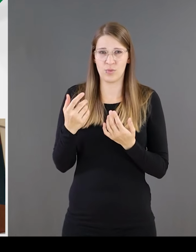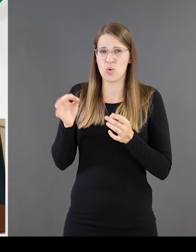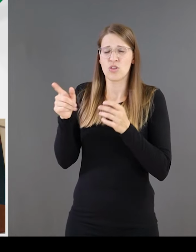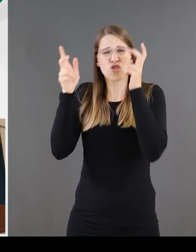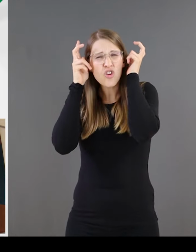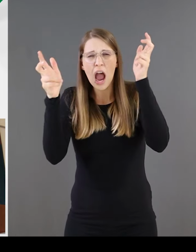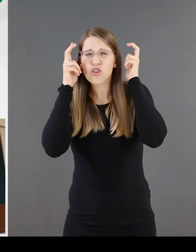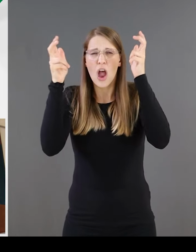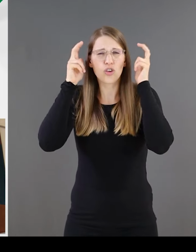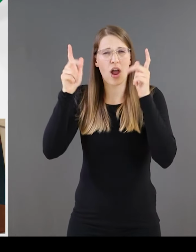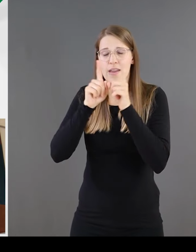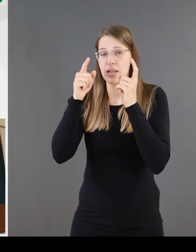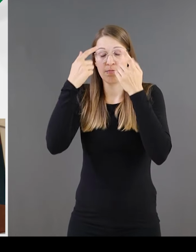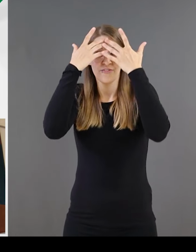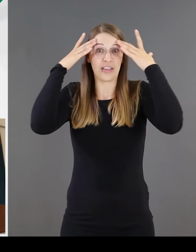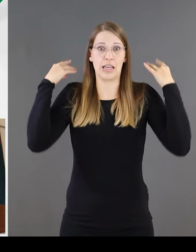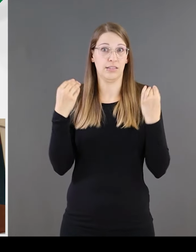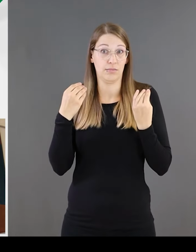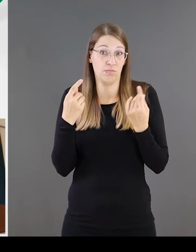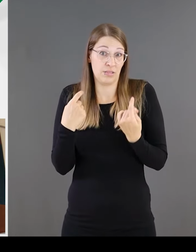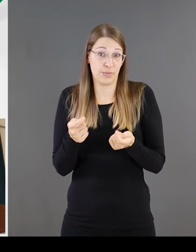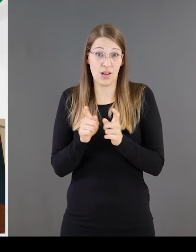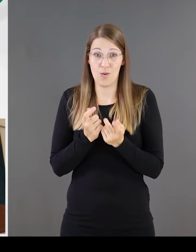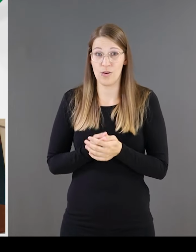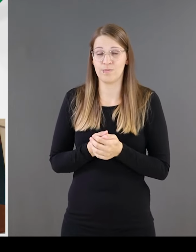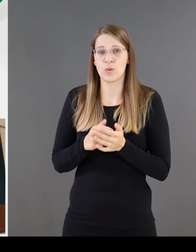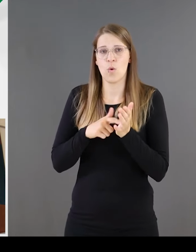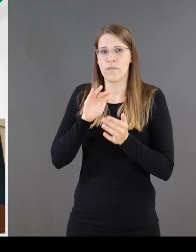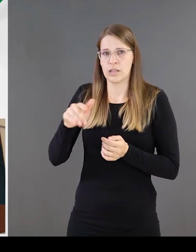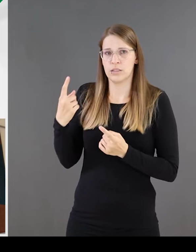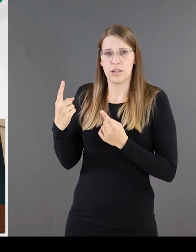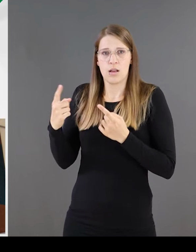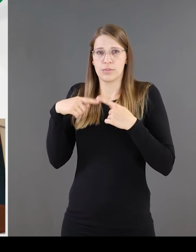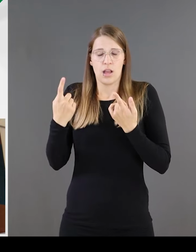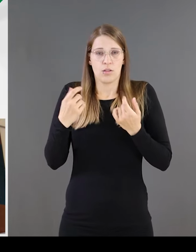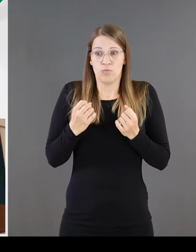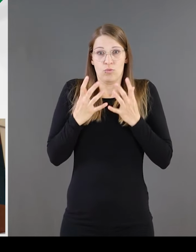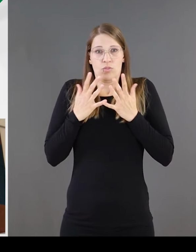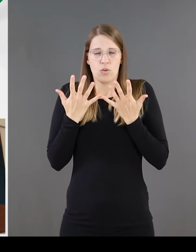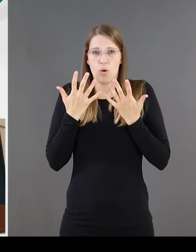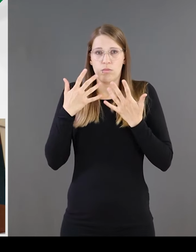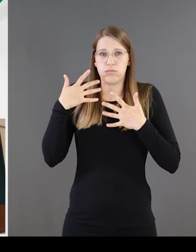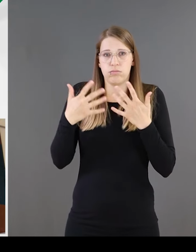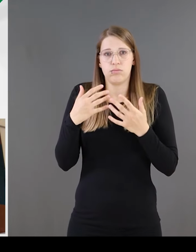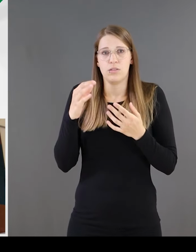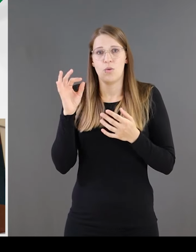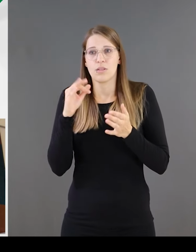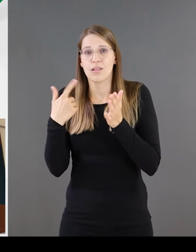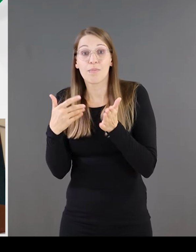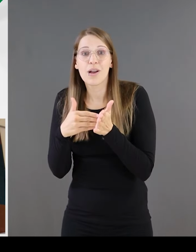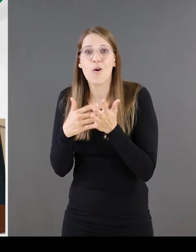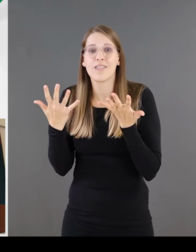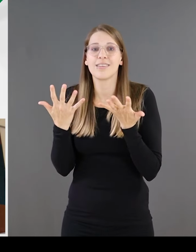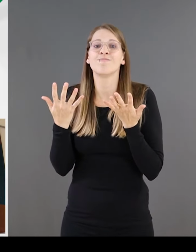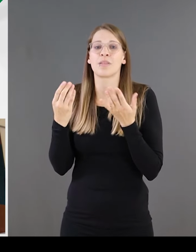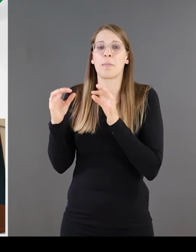sich wirklich weg. Das erschüttert die Kinder auch sehr, was erklärt, dass sie danach ein erhöhtes Bindungsbedürfnis haben und einfach